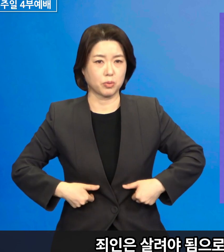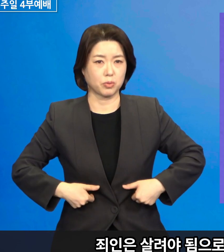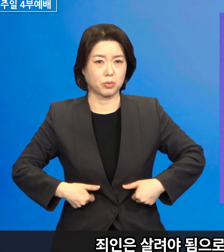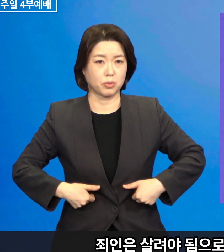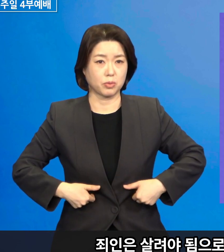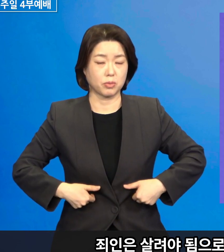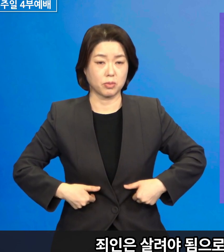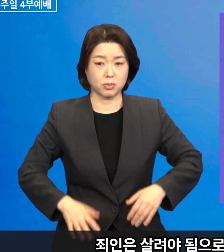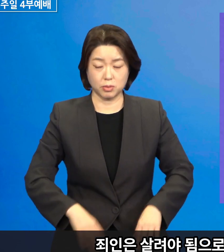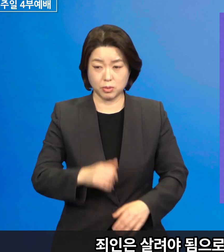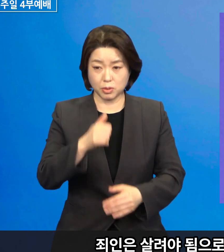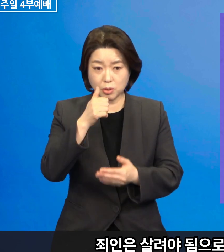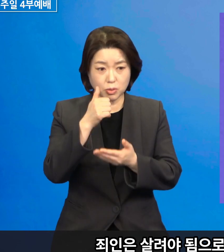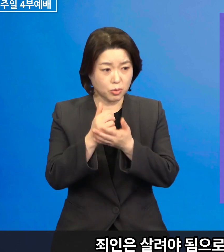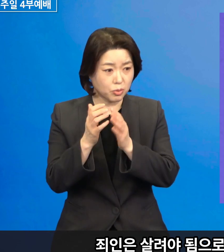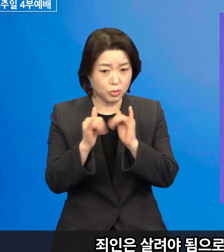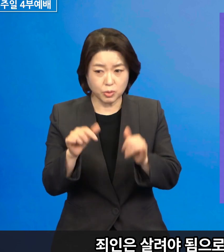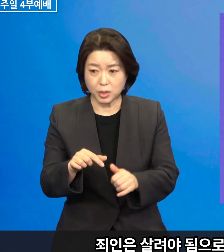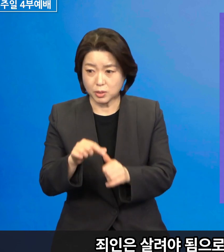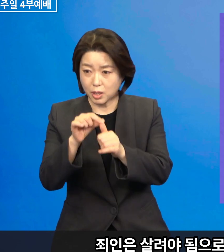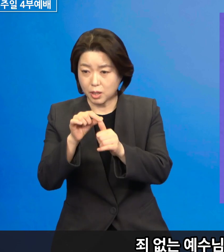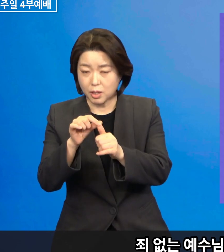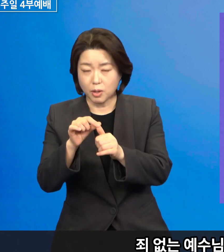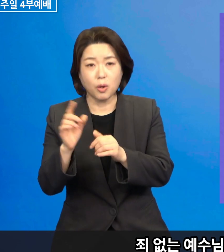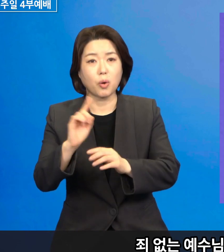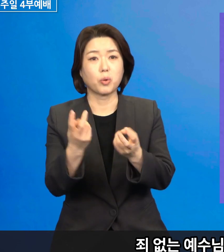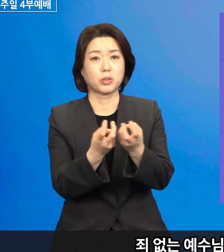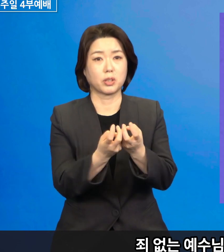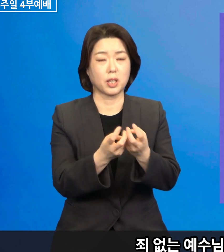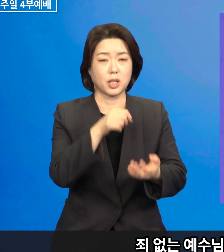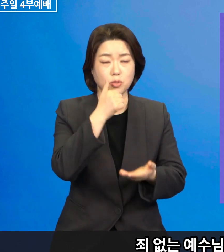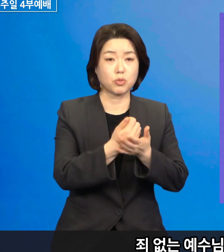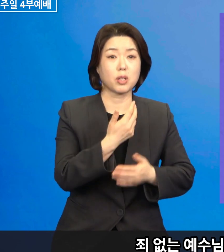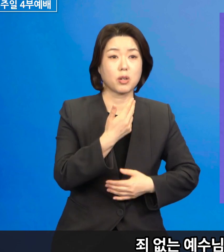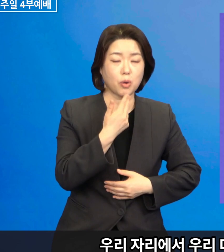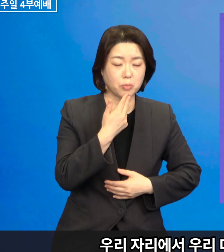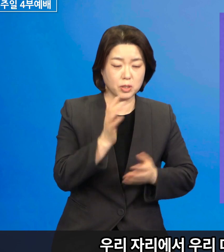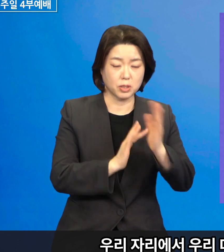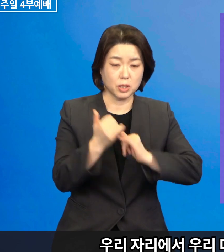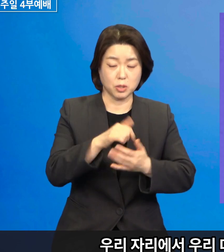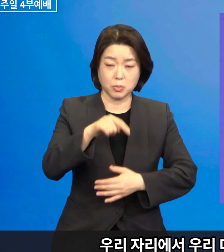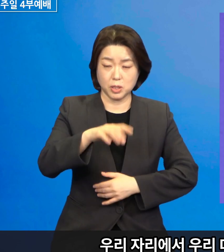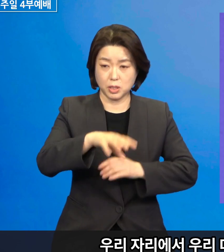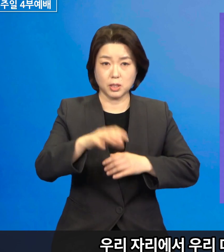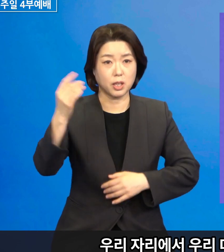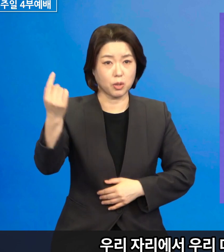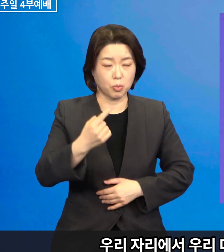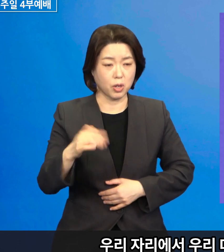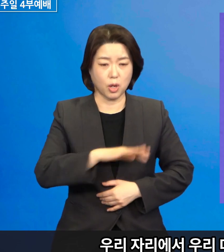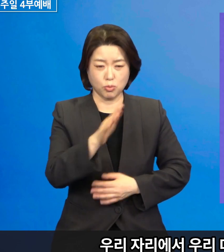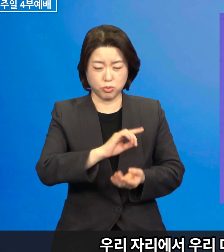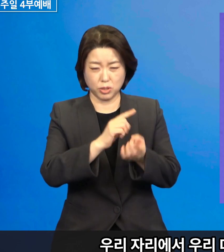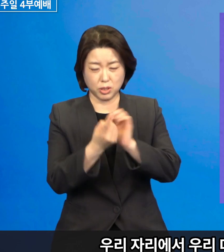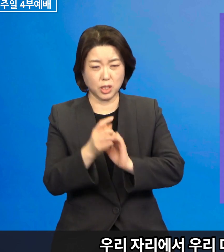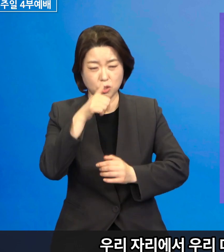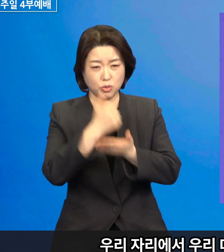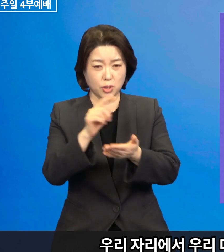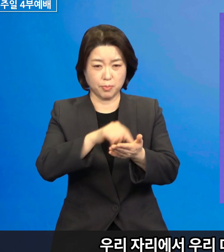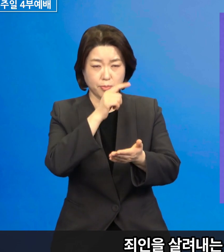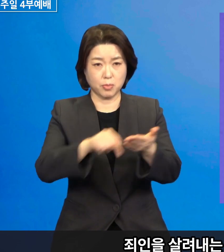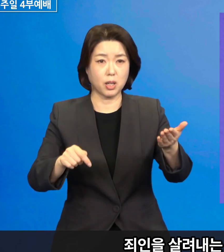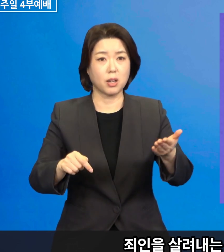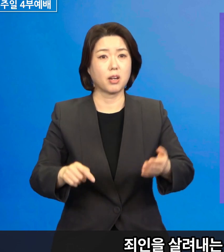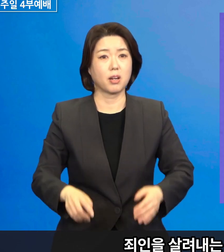죄인은 살려야 되므로 그럼 어떻게 해야 돼요? 죄 없는 예수님이 이 땅에 오셔서 우리 자리에서 우리 대신에 죄값을